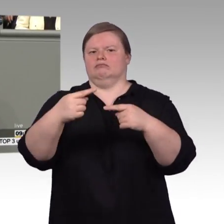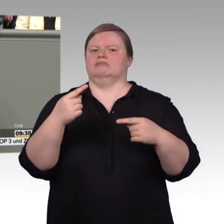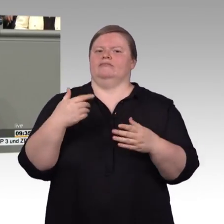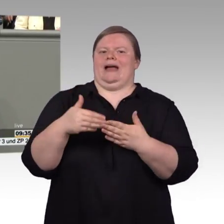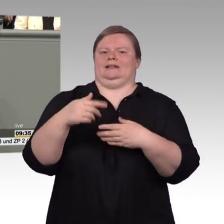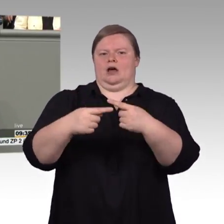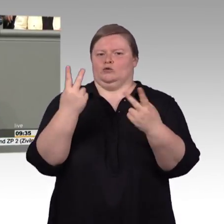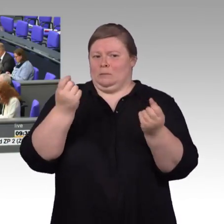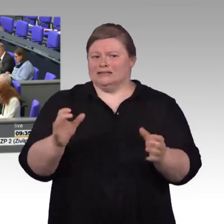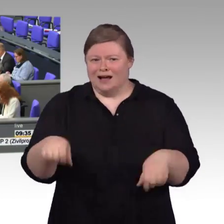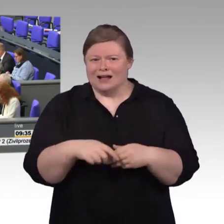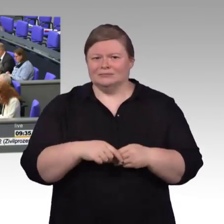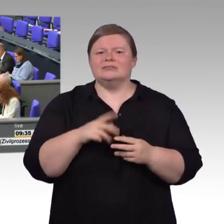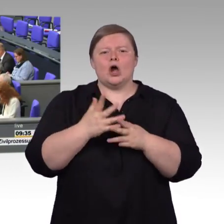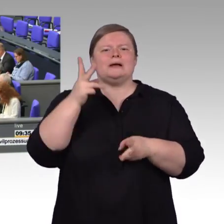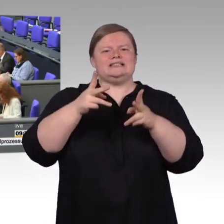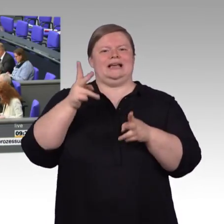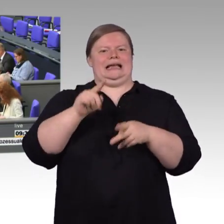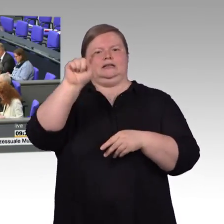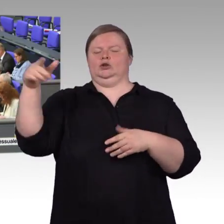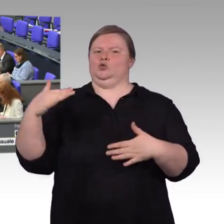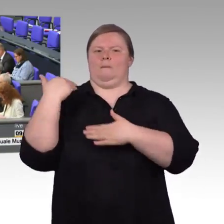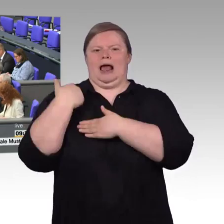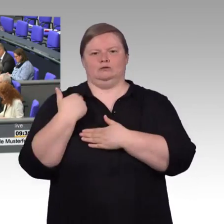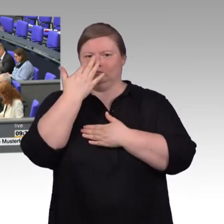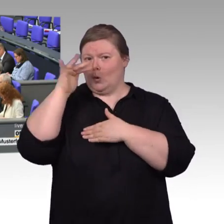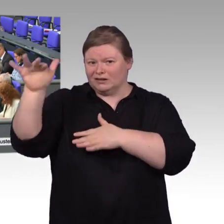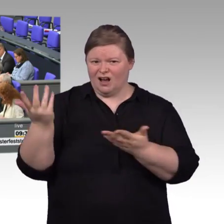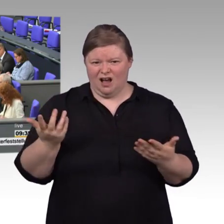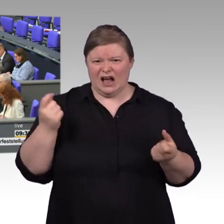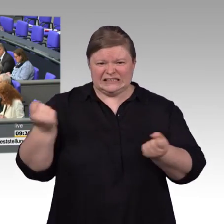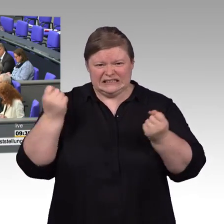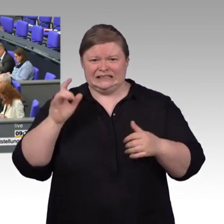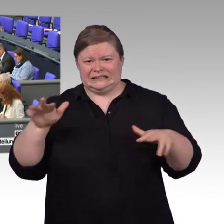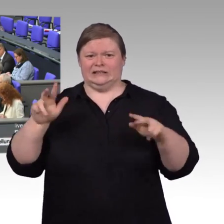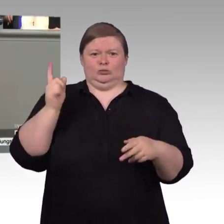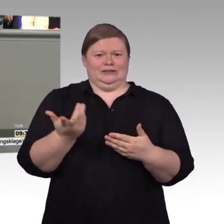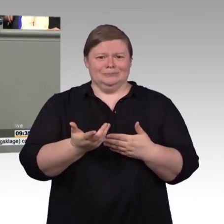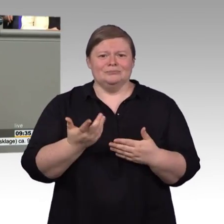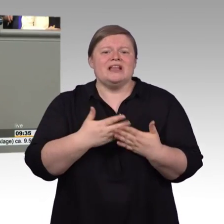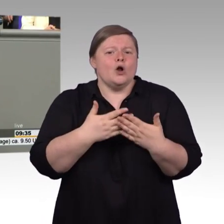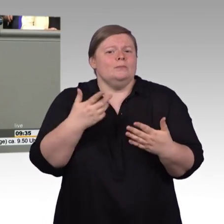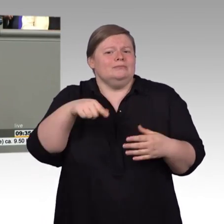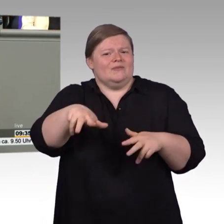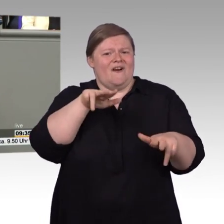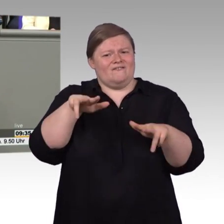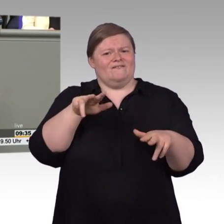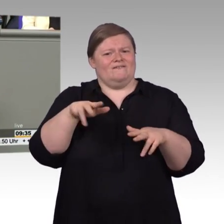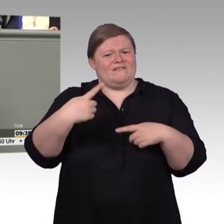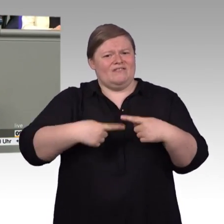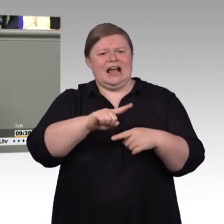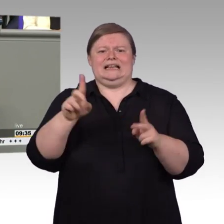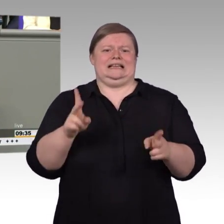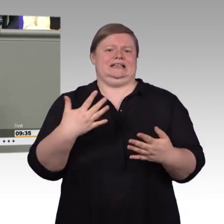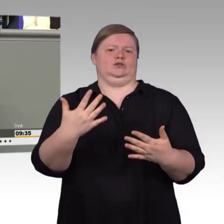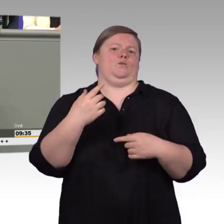verändern zwei, drei Kleinigkeiten, die nur marginal etwas verbessern und zwingen uns heute in die Abstimmung zu diesem Gesetz. Was soll das? Ich meine, dass Sie mir das